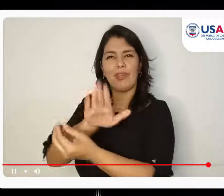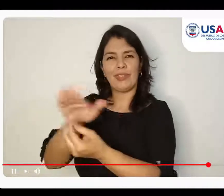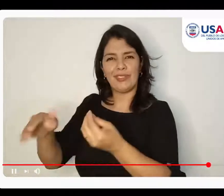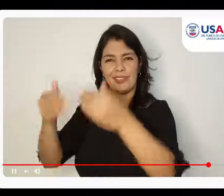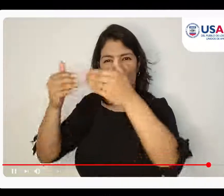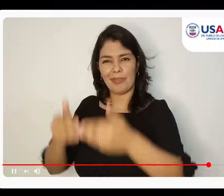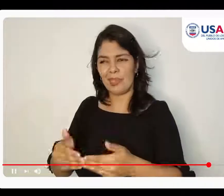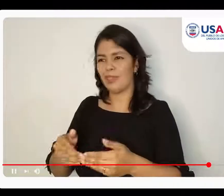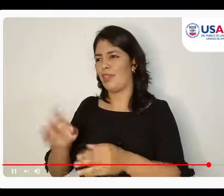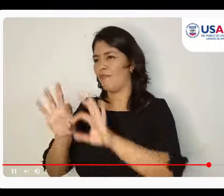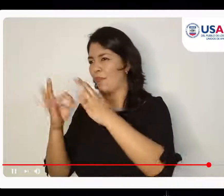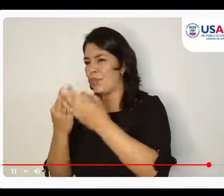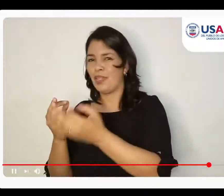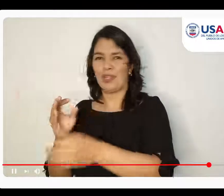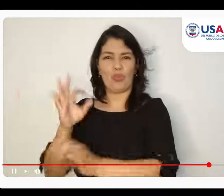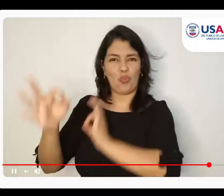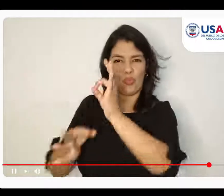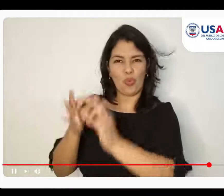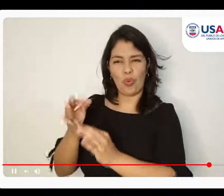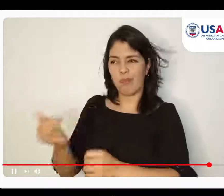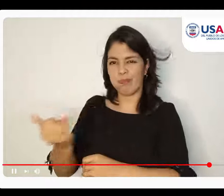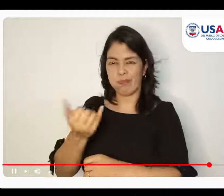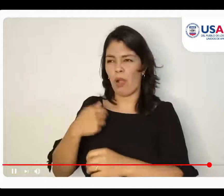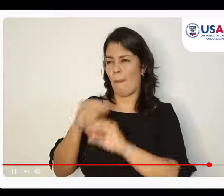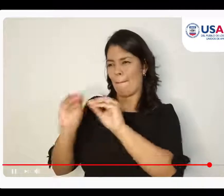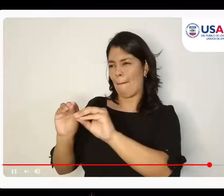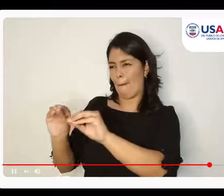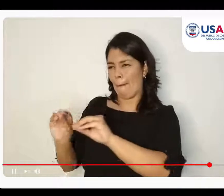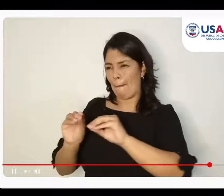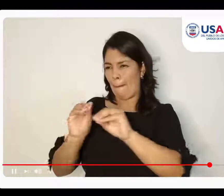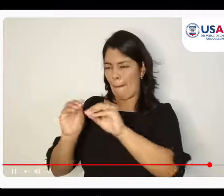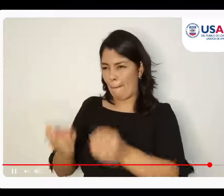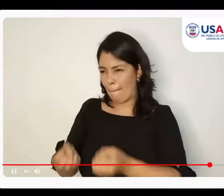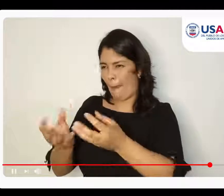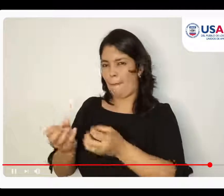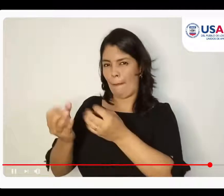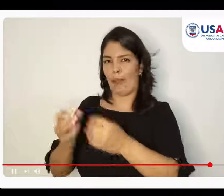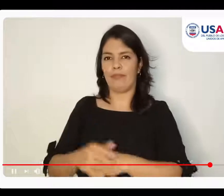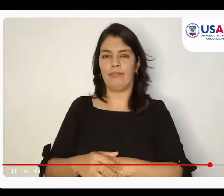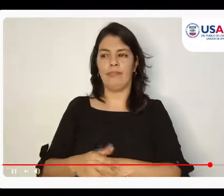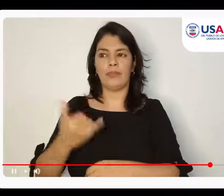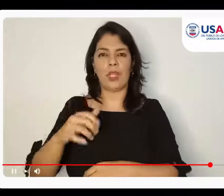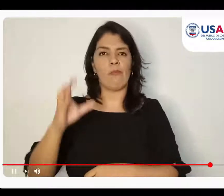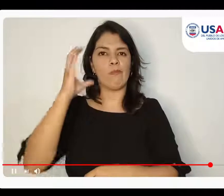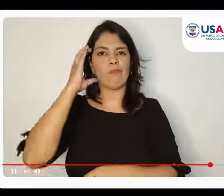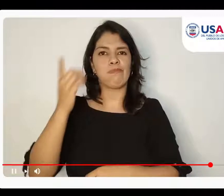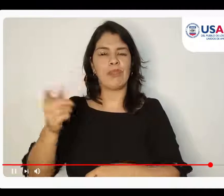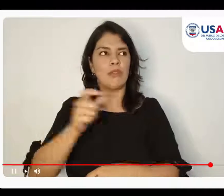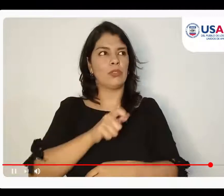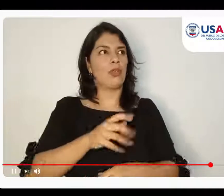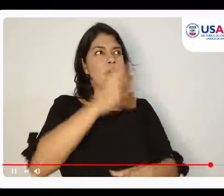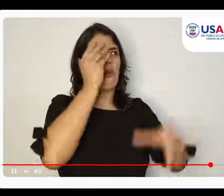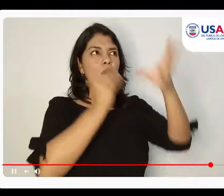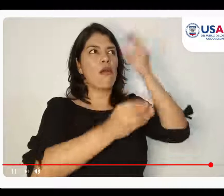población con discapacidad, sus familias y cuidadores. Como resultado, se tiene una sociedad civil que de manera informada exige